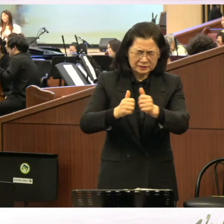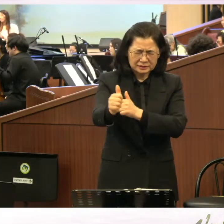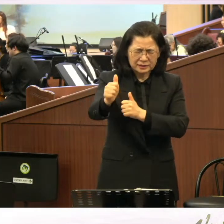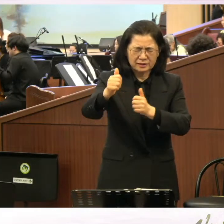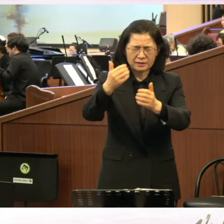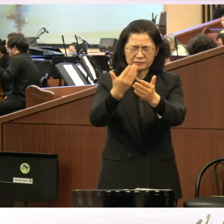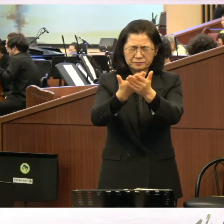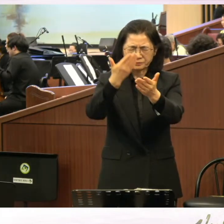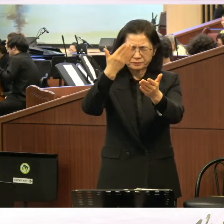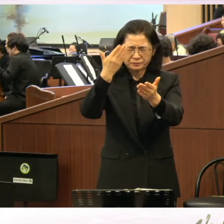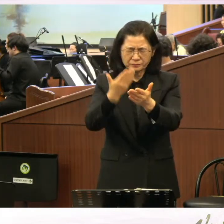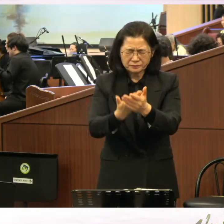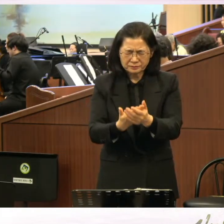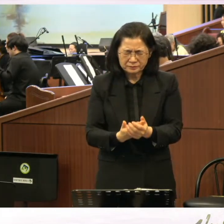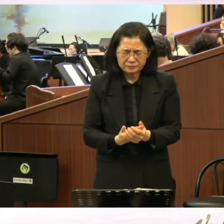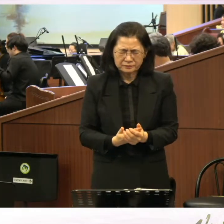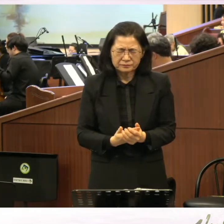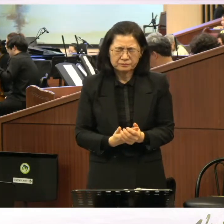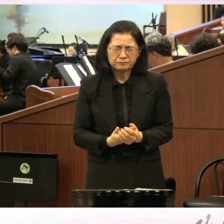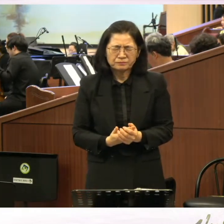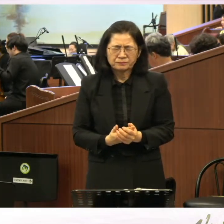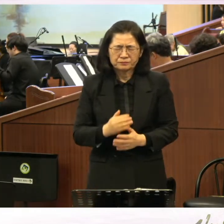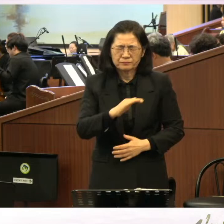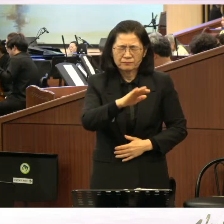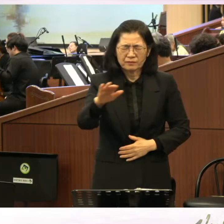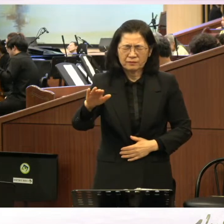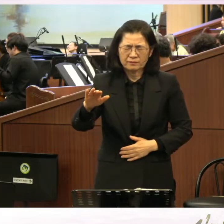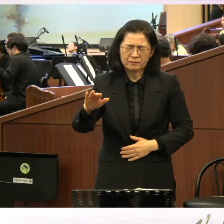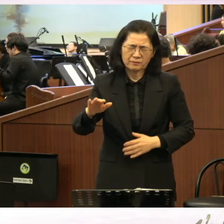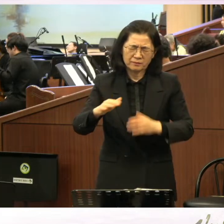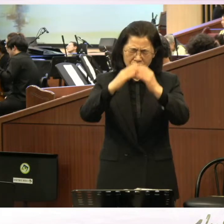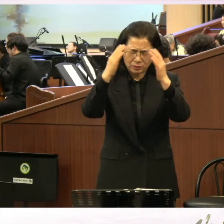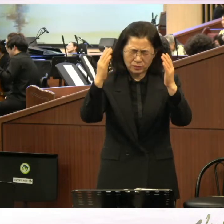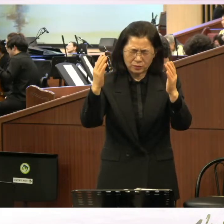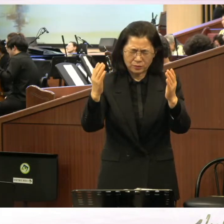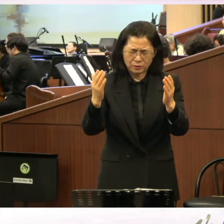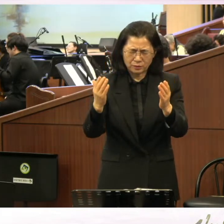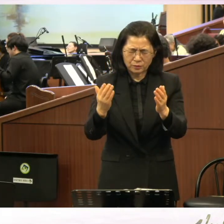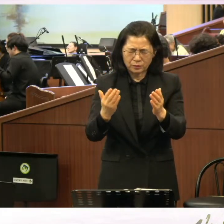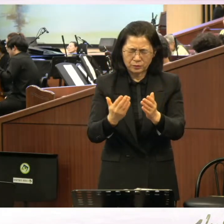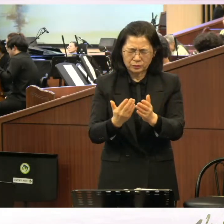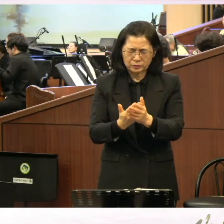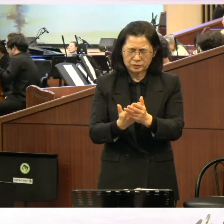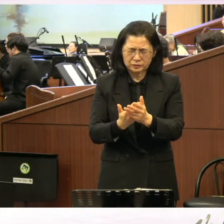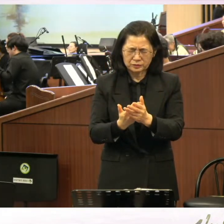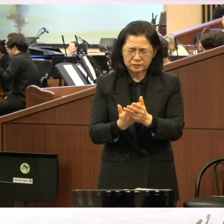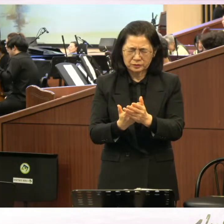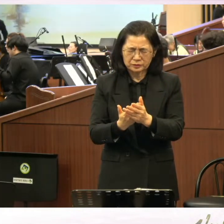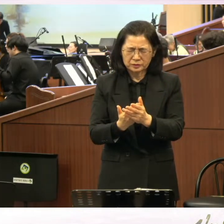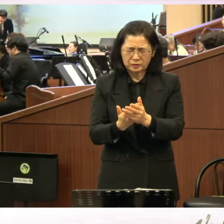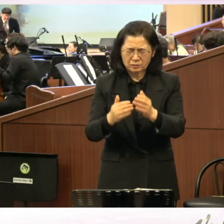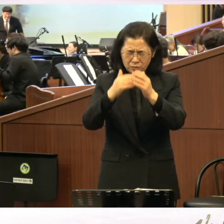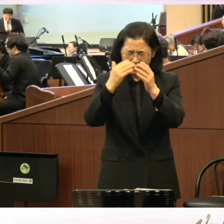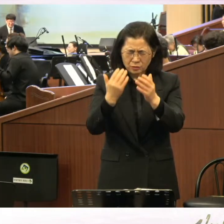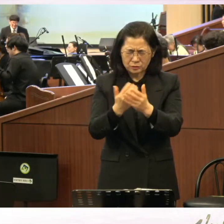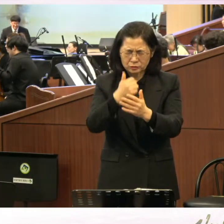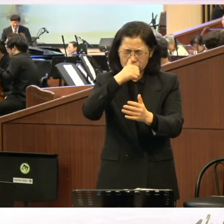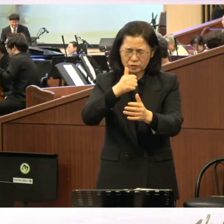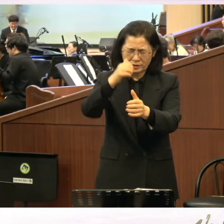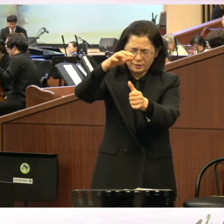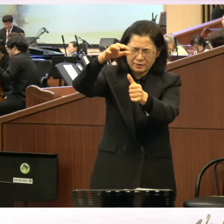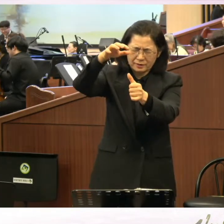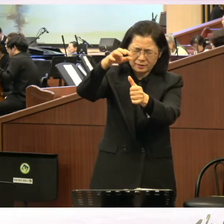되게 하여 주시옵소서. 우리의 모든 우리를 사로잡고 있는 흉악한 결박들이 십자가로